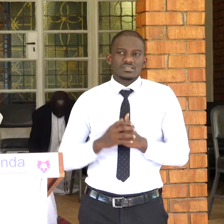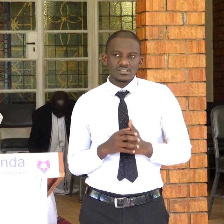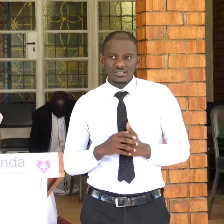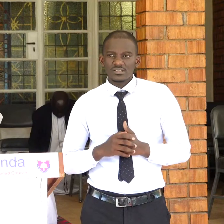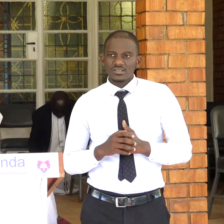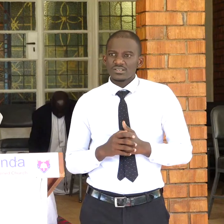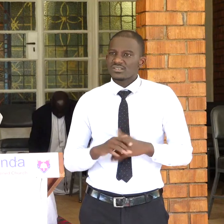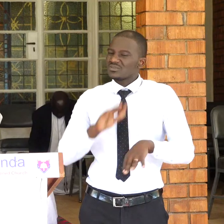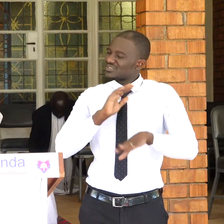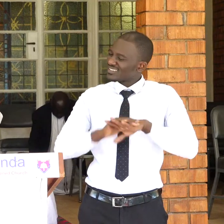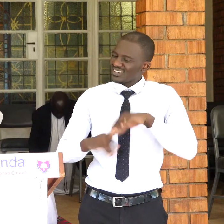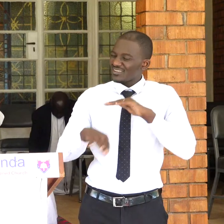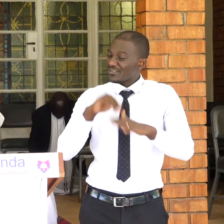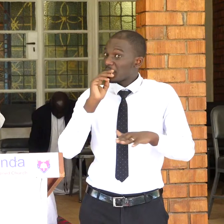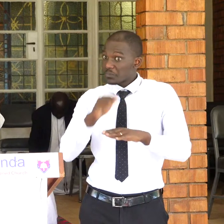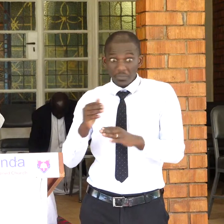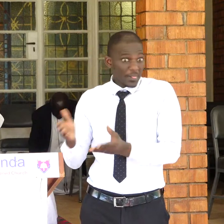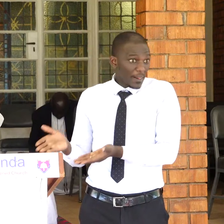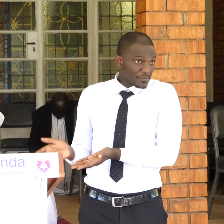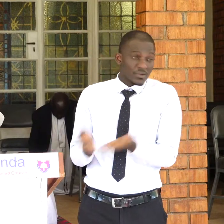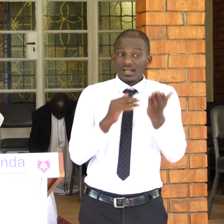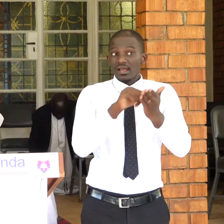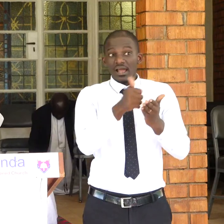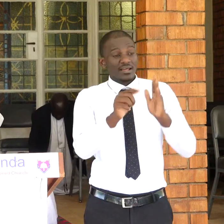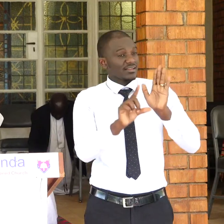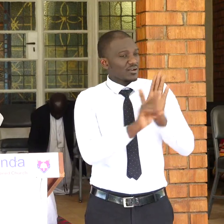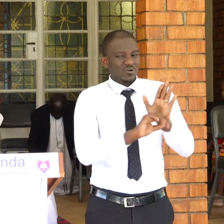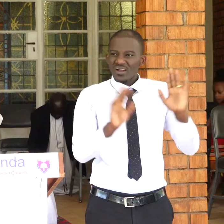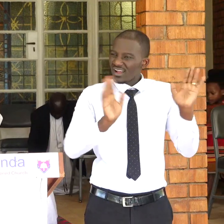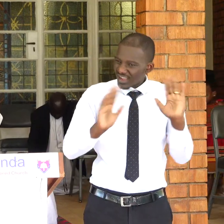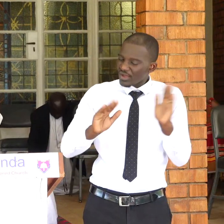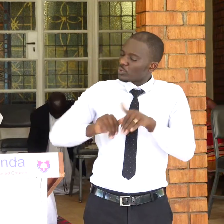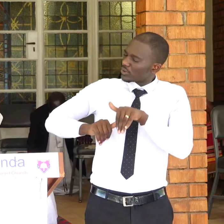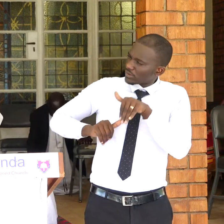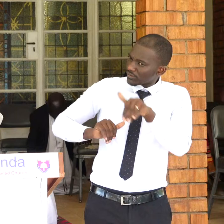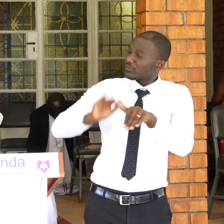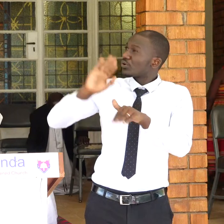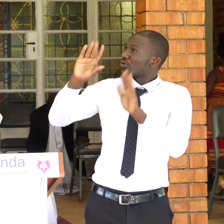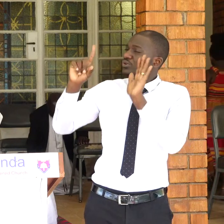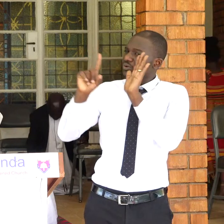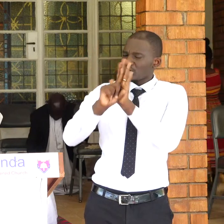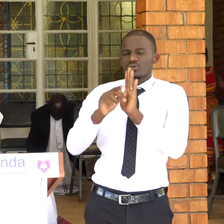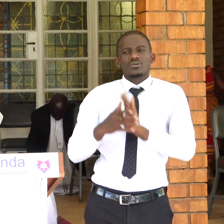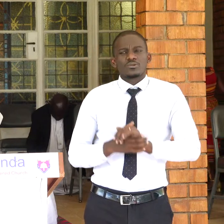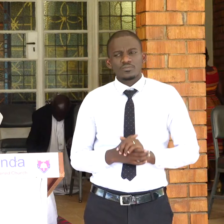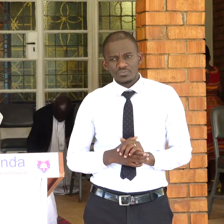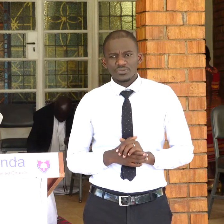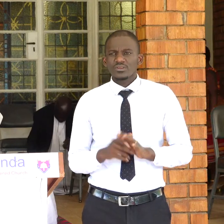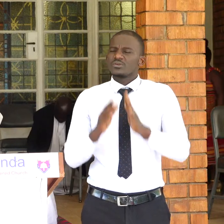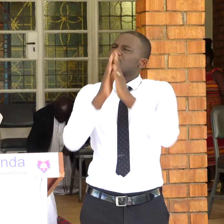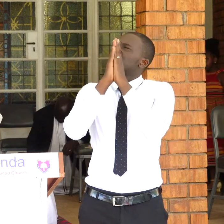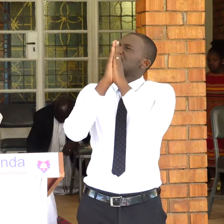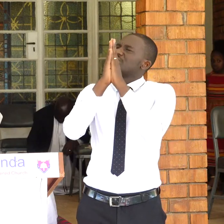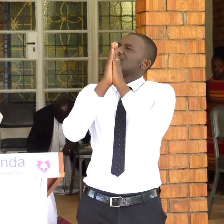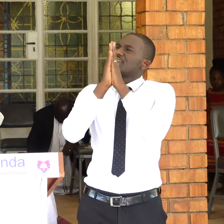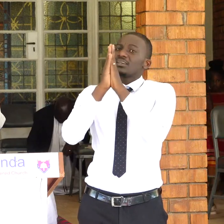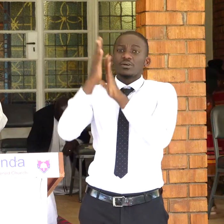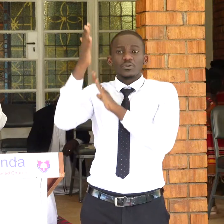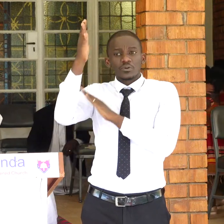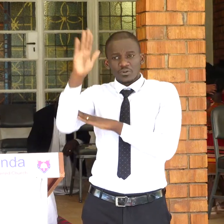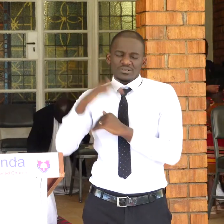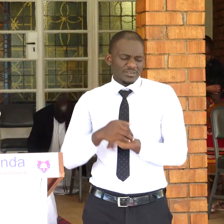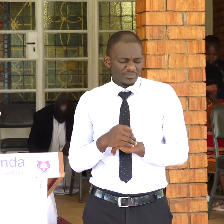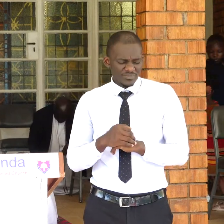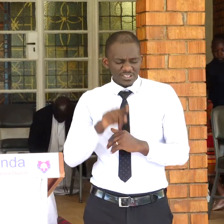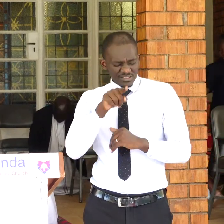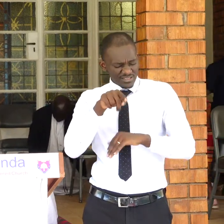terigenda kutwalibwa mateeka malala okujja gaako agago tukwegayirira Mukama eggwanga